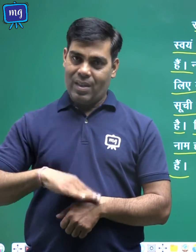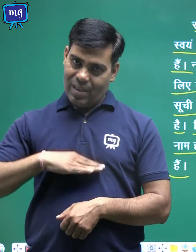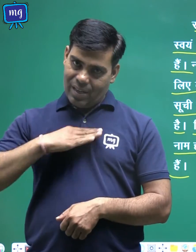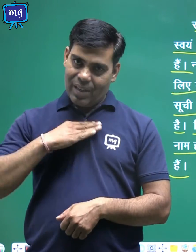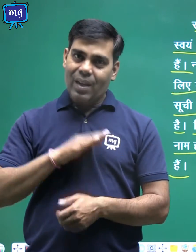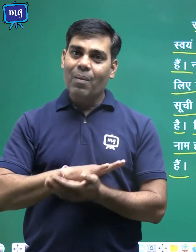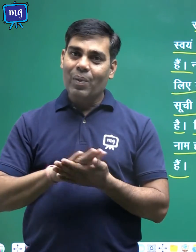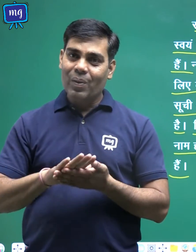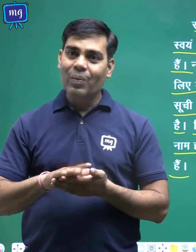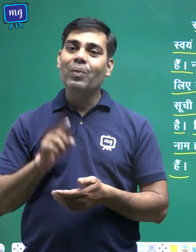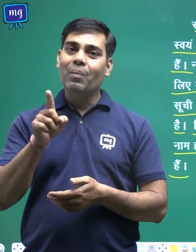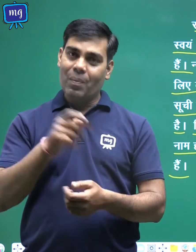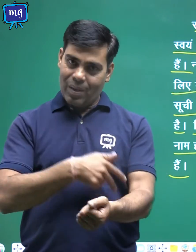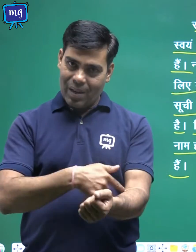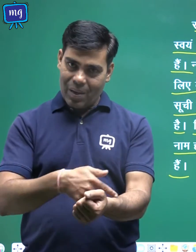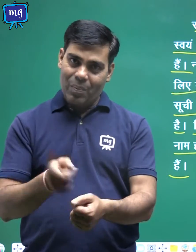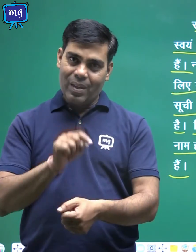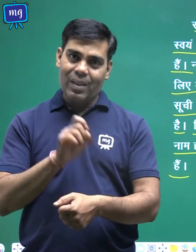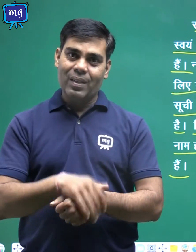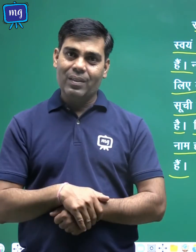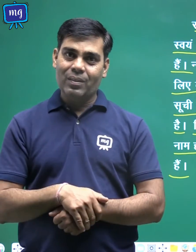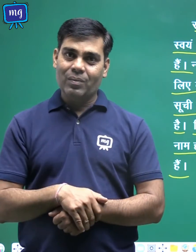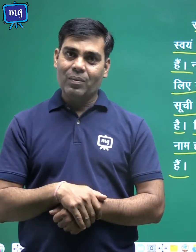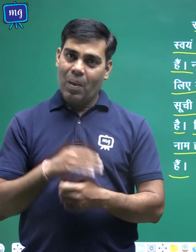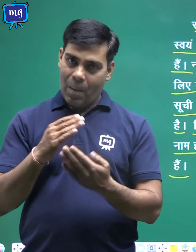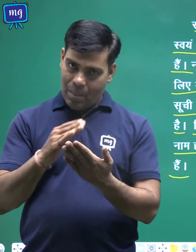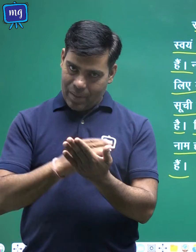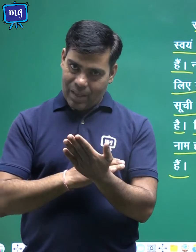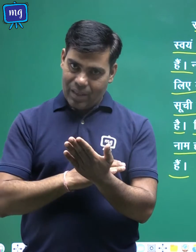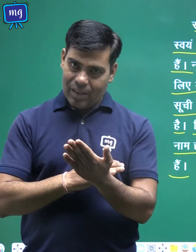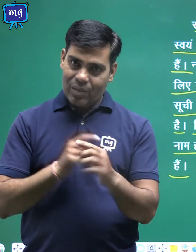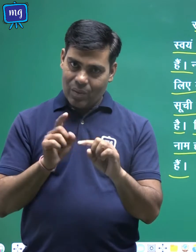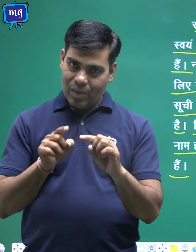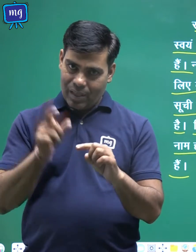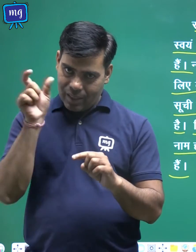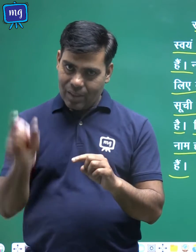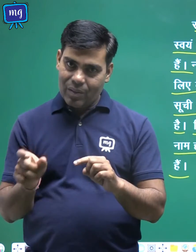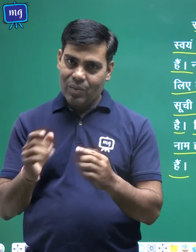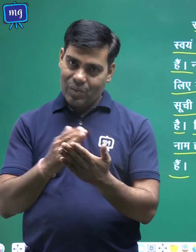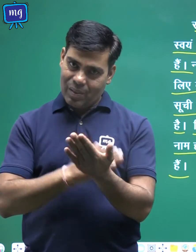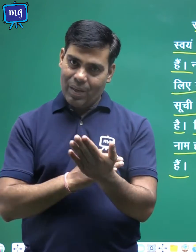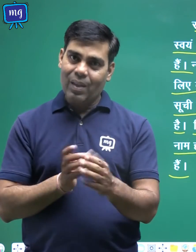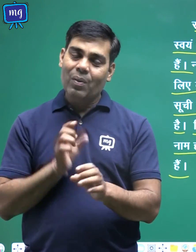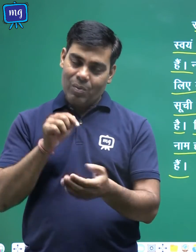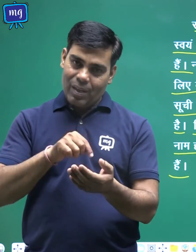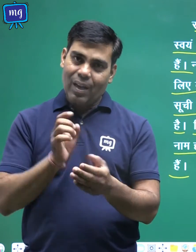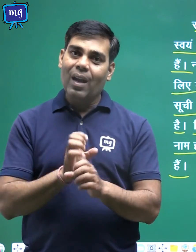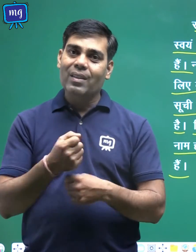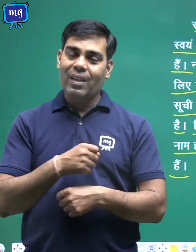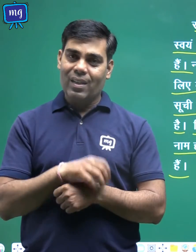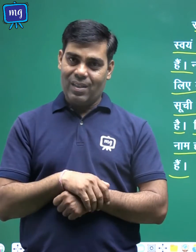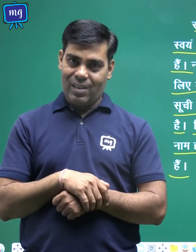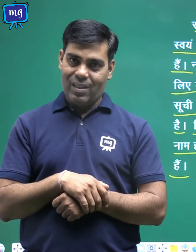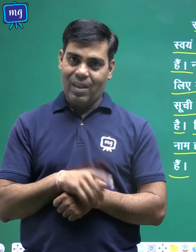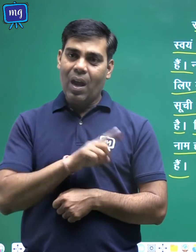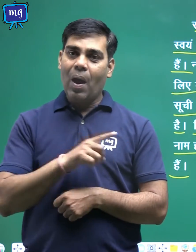तब आपका नाम भी मतदाता सूची में दर्ज किया जाएगा और आप